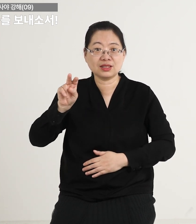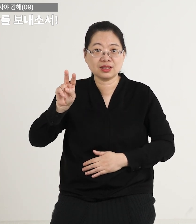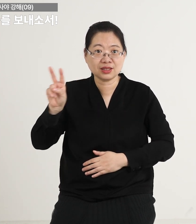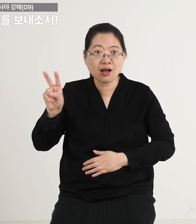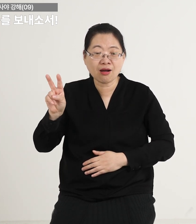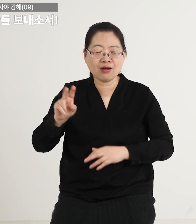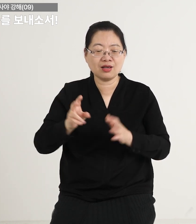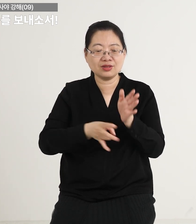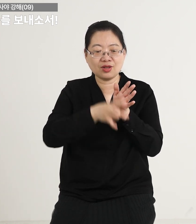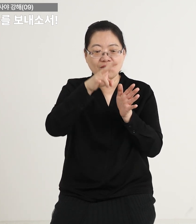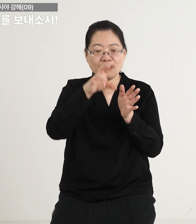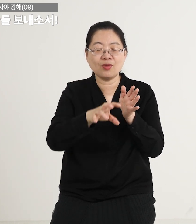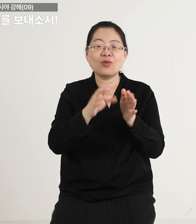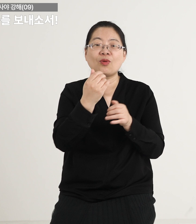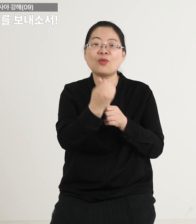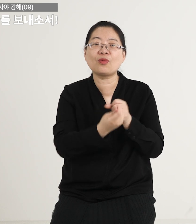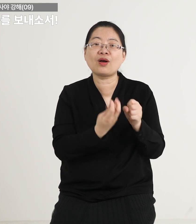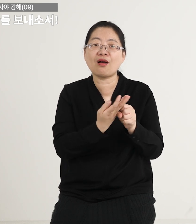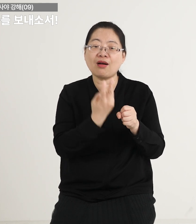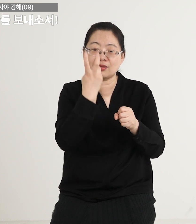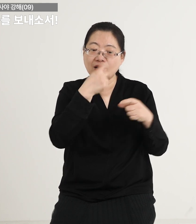예루살렘에서 몇 년을 다스리죠?